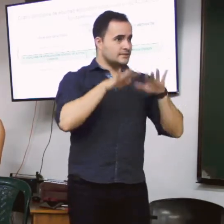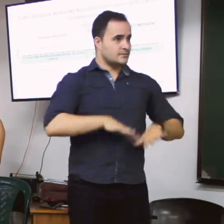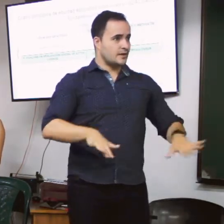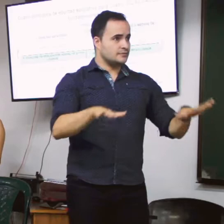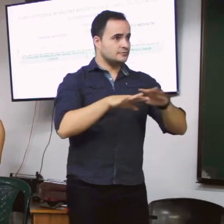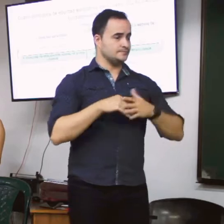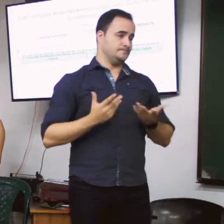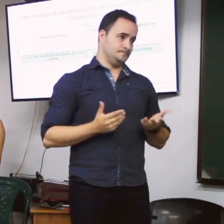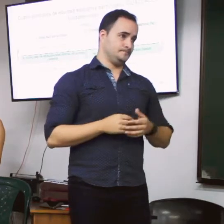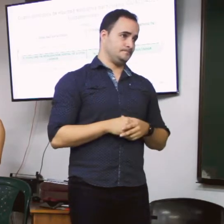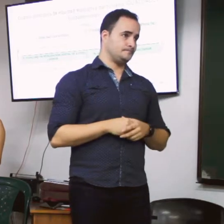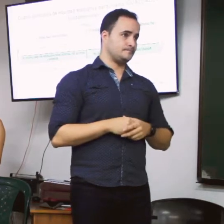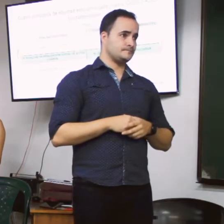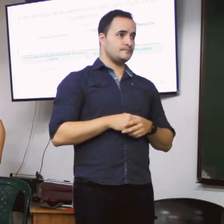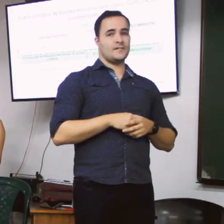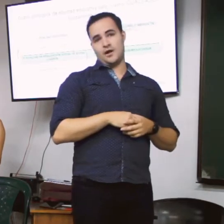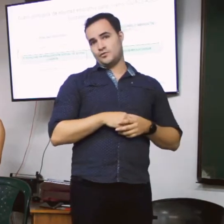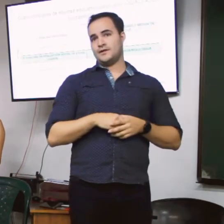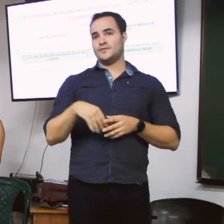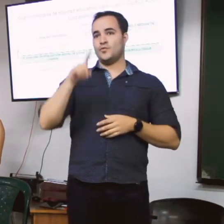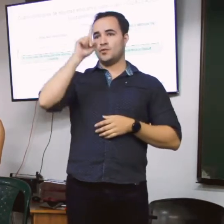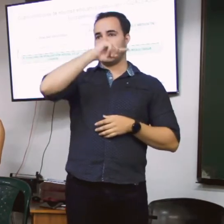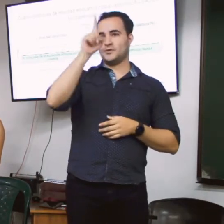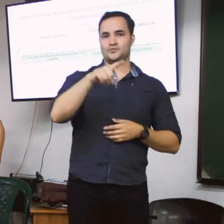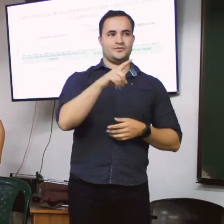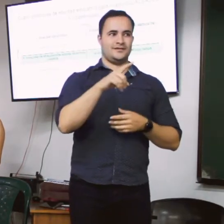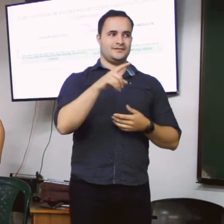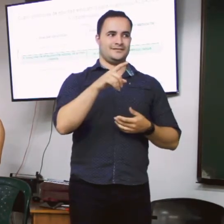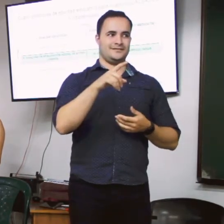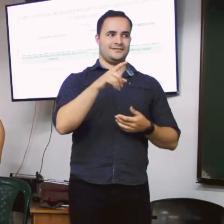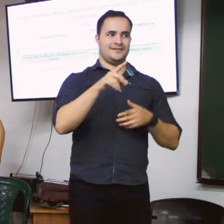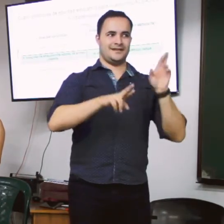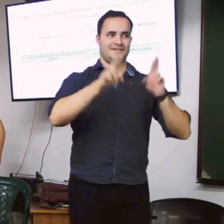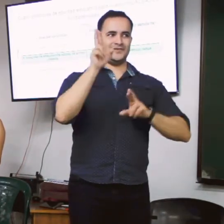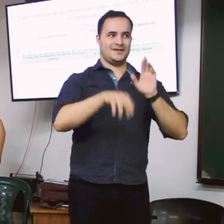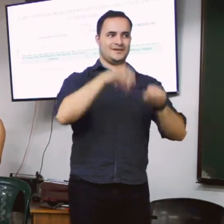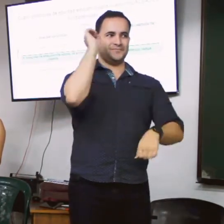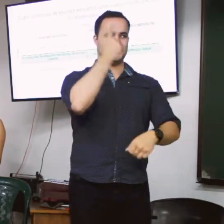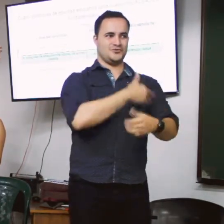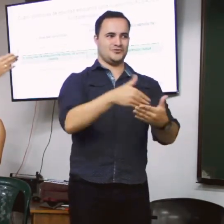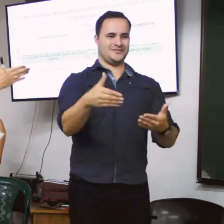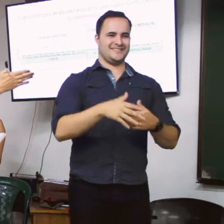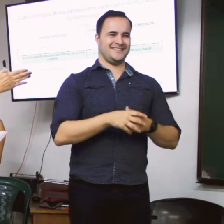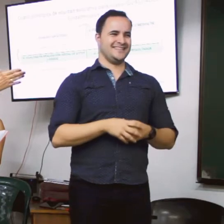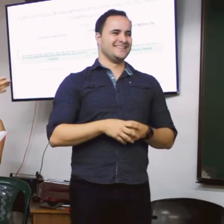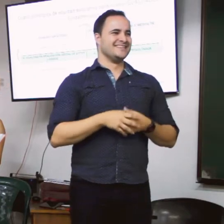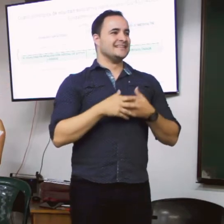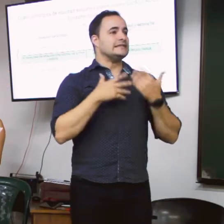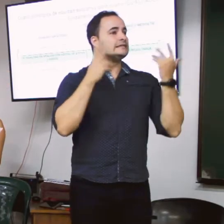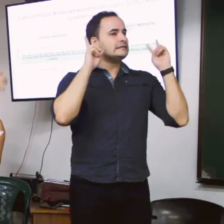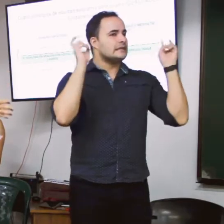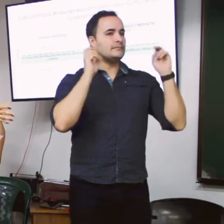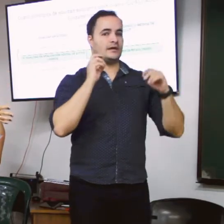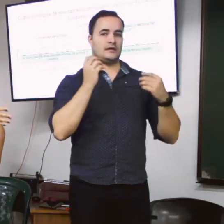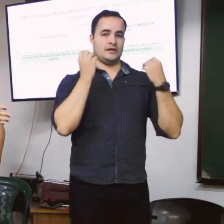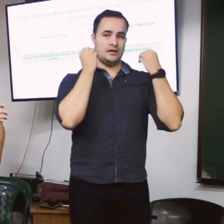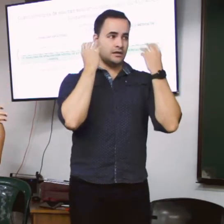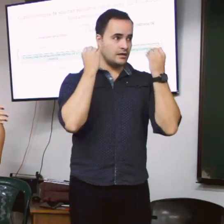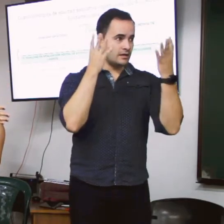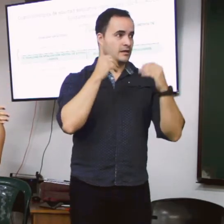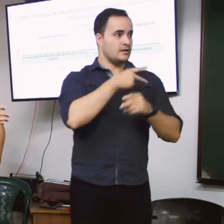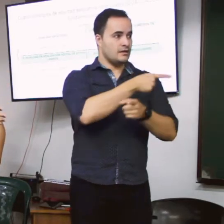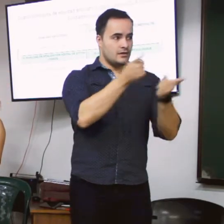la pregunta del millón. Para muchos, en este caso, articularnos al tema de una